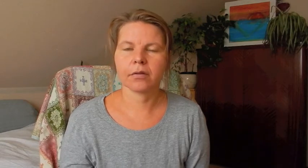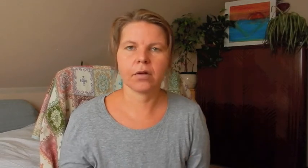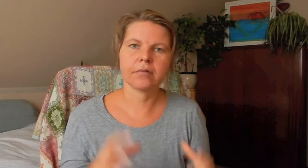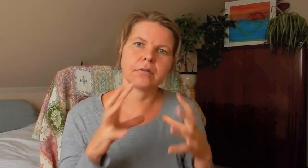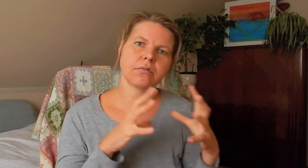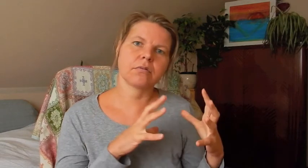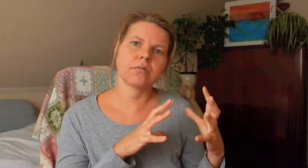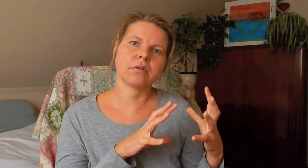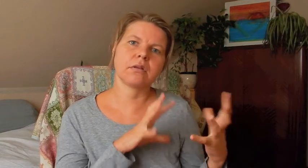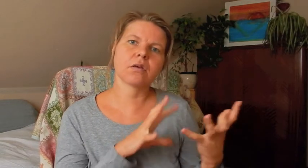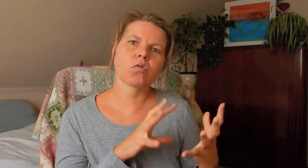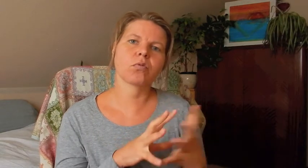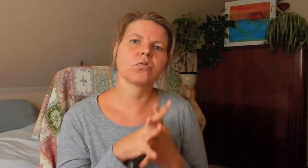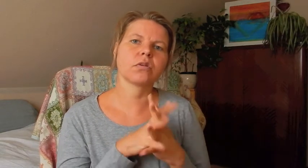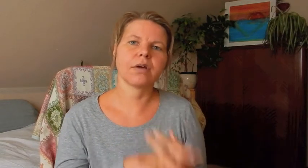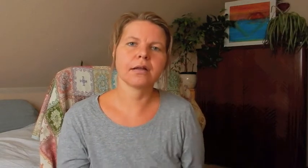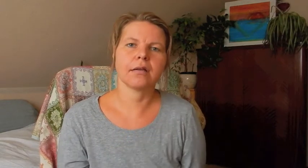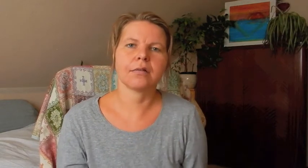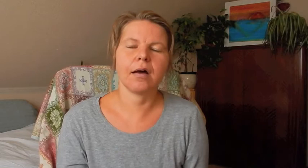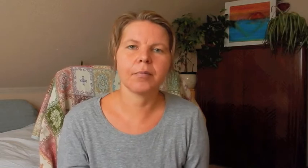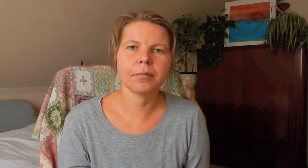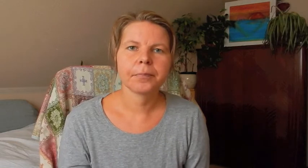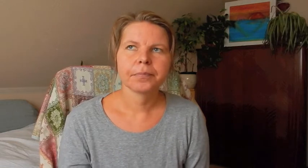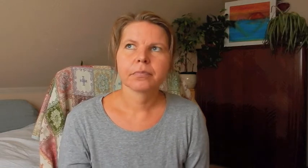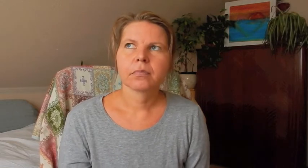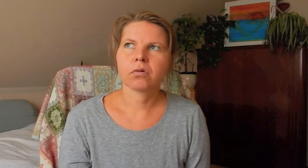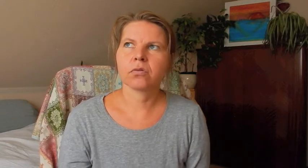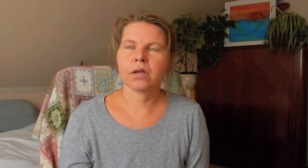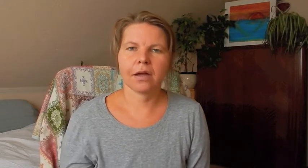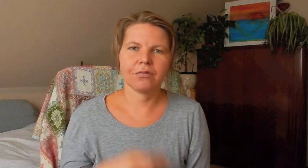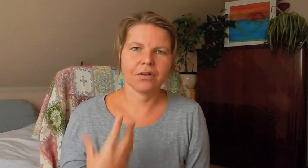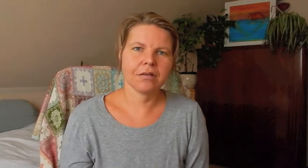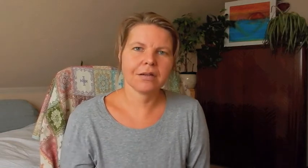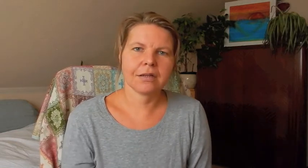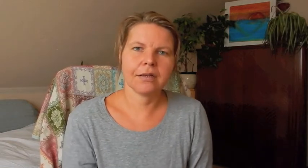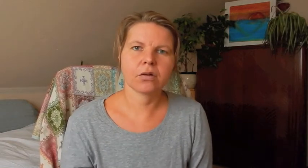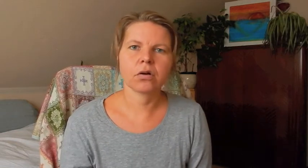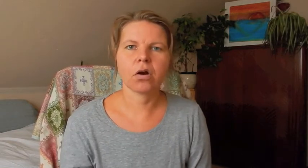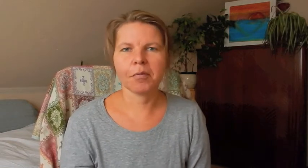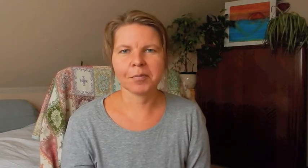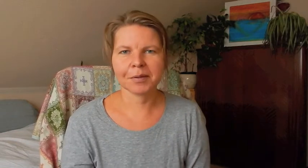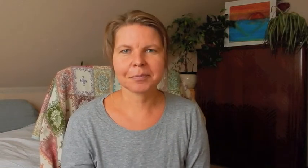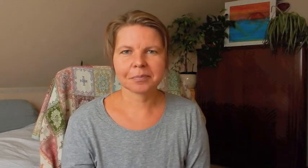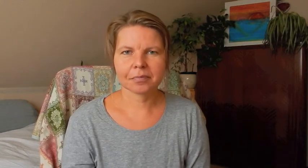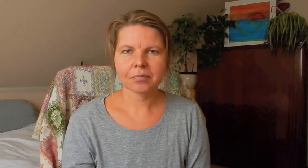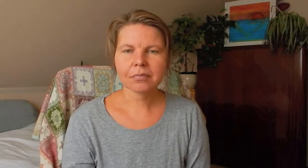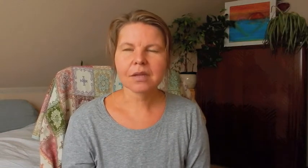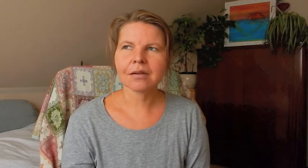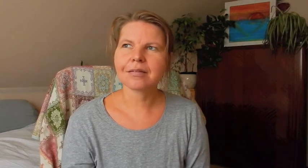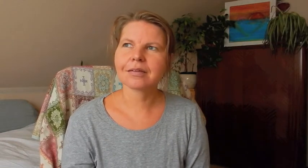also als ich die tierischen Produkte weggelassen habe und zu einer rein pflanzlichen Ernährung gekommen bin, dass ich